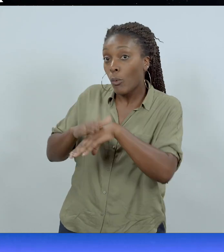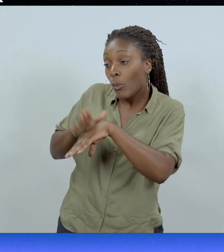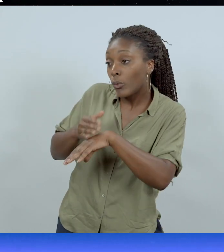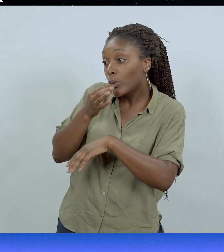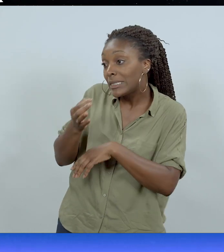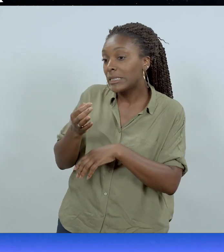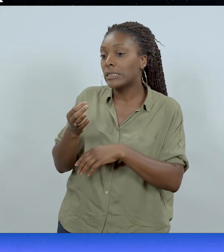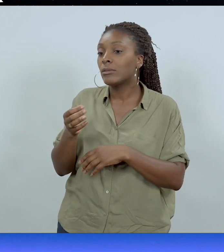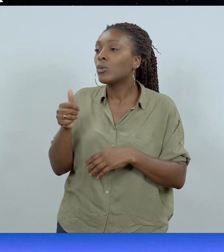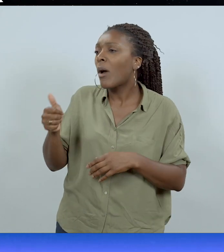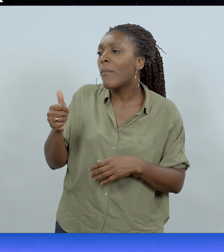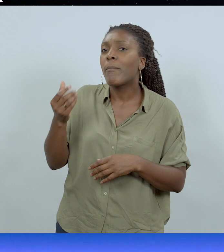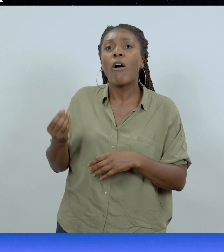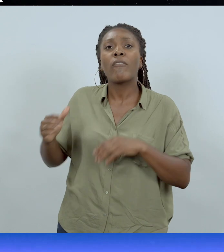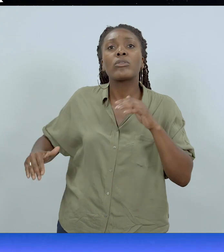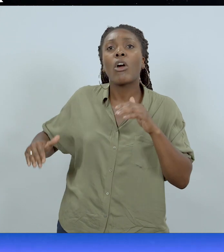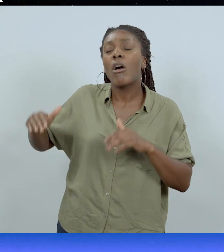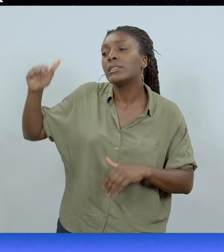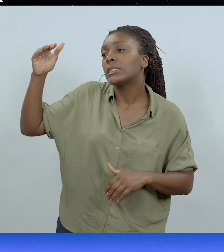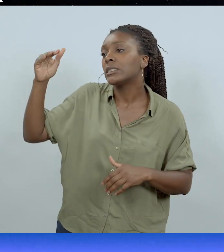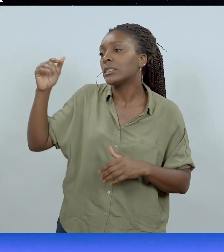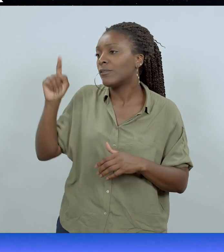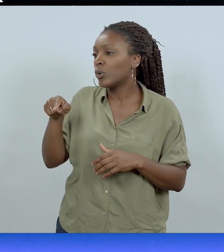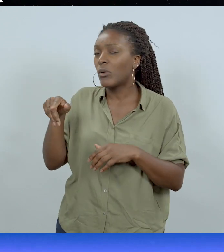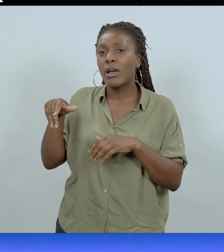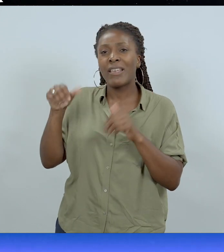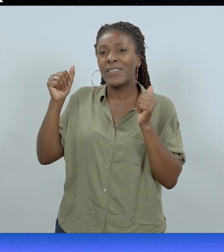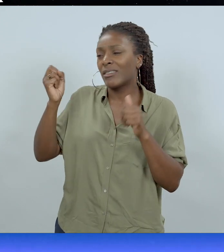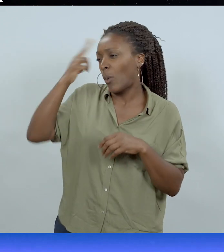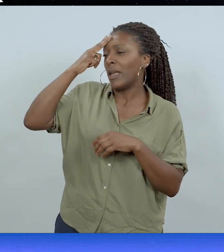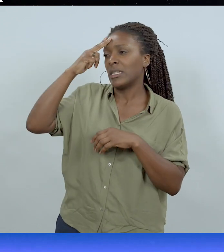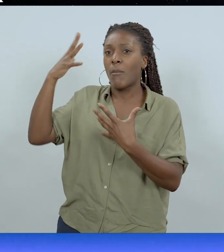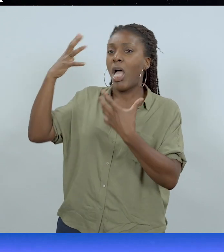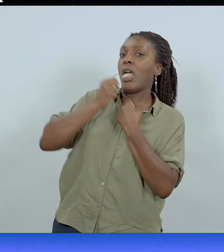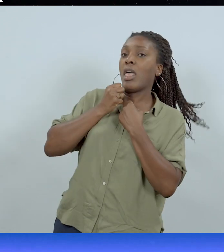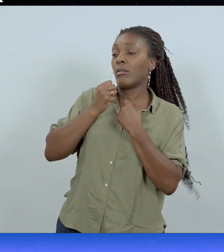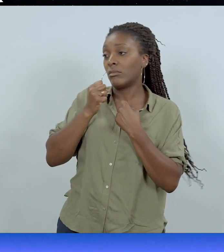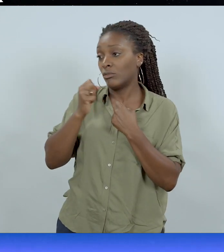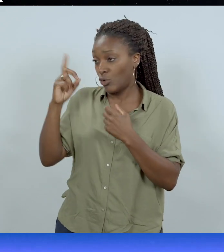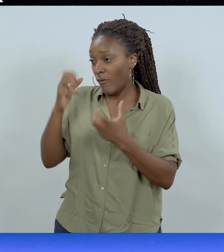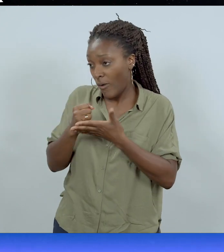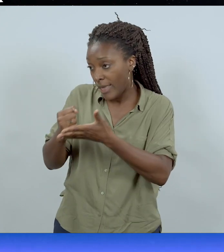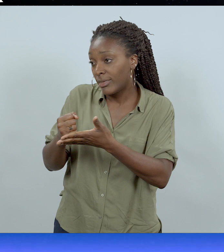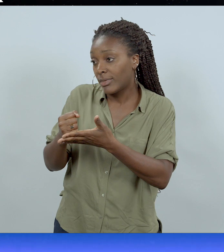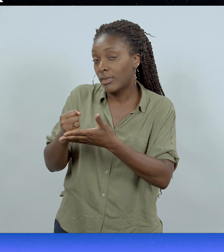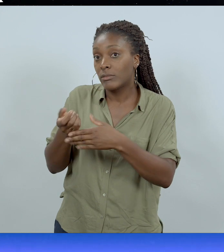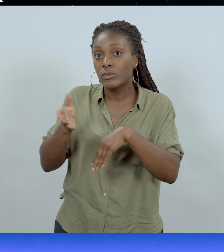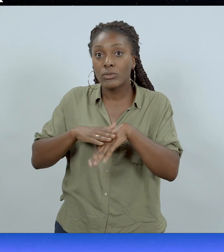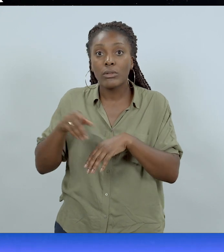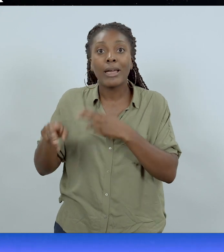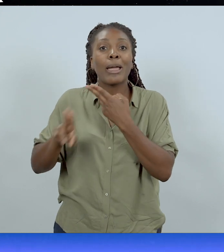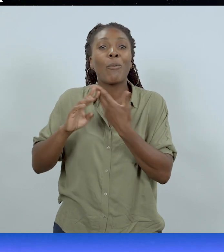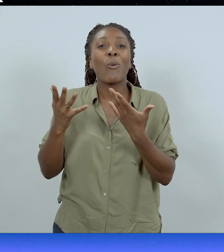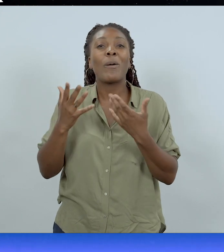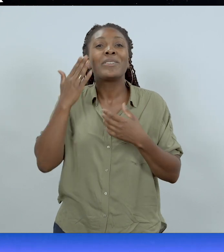que Dieu t'encourage à ne pas te laisser dévorer par ce qui s'est passé dans ton enfance et qu'il est là pour t'aider. Et